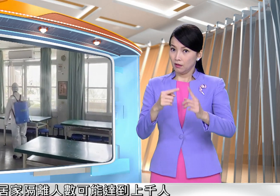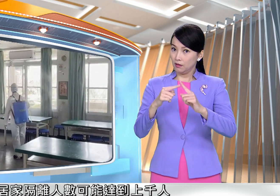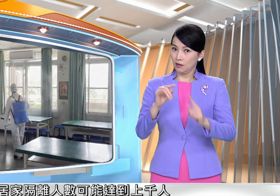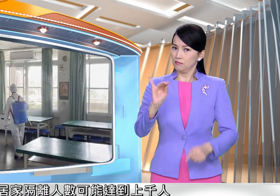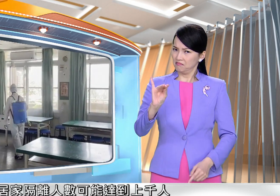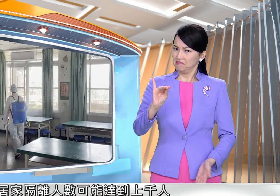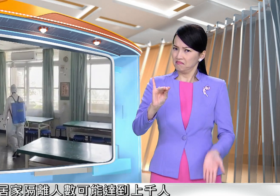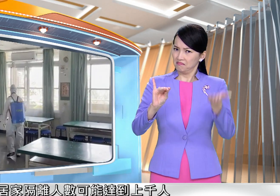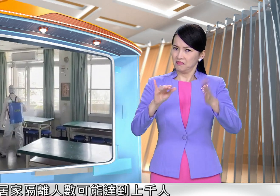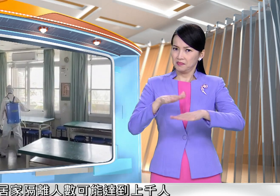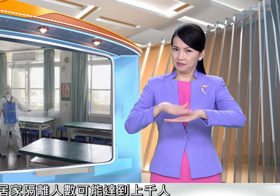到上千人。